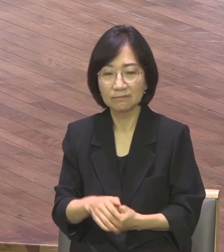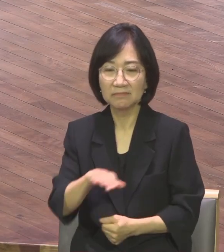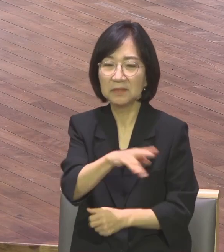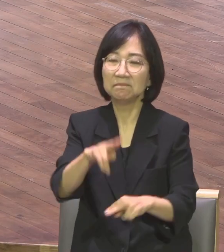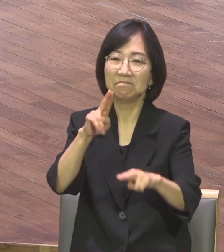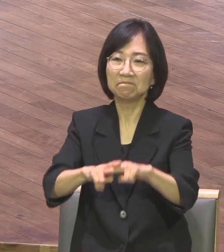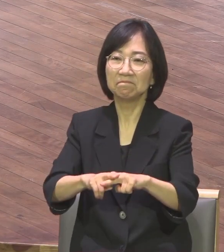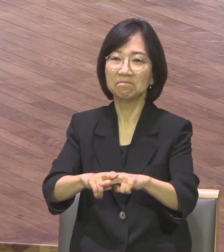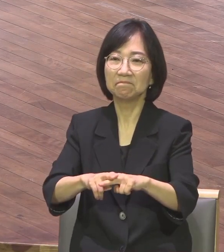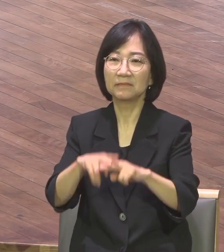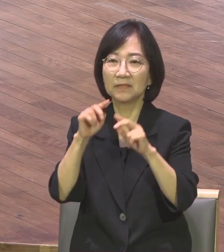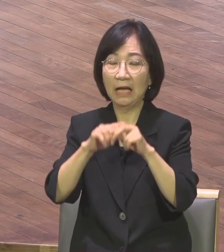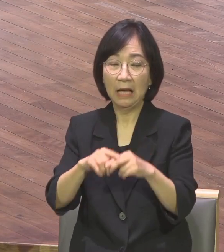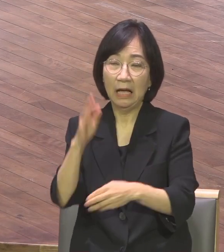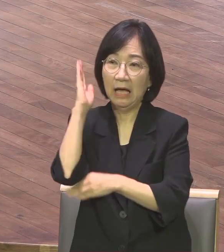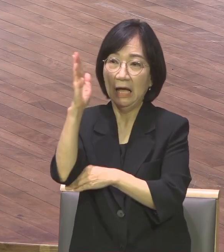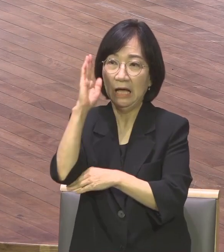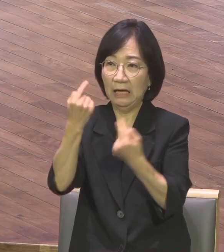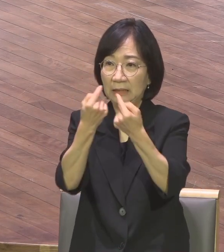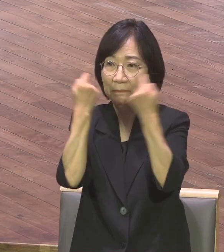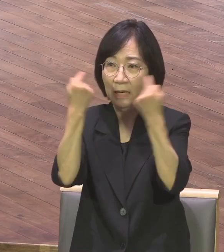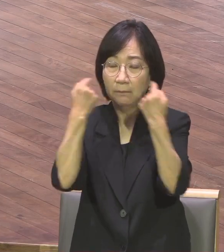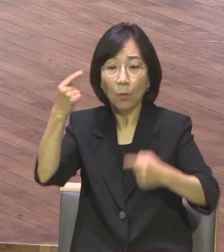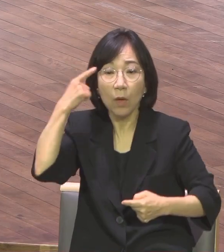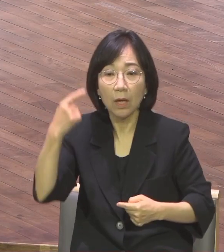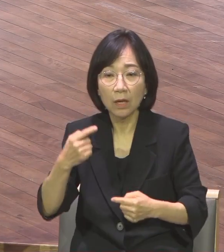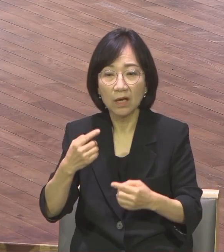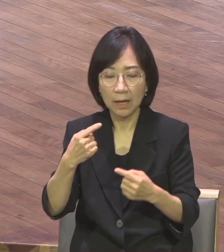안 됩니다. 팍팍팍 성장이 돼야 된대.